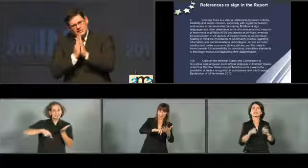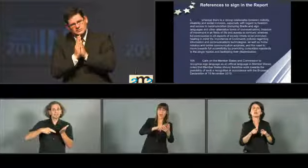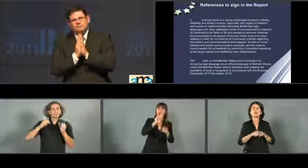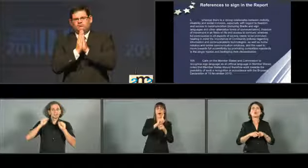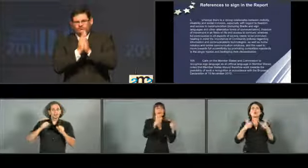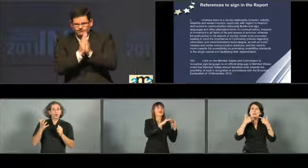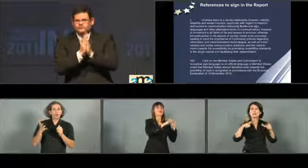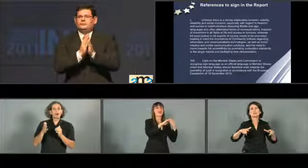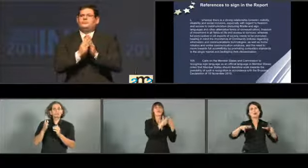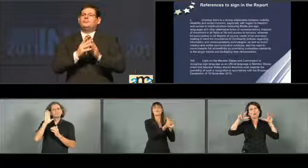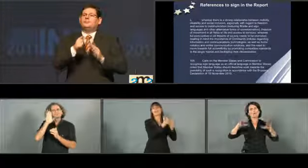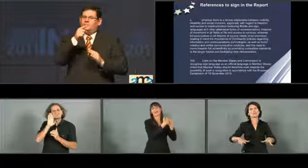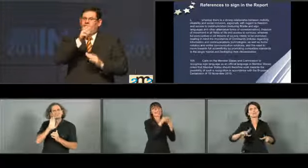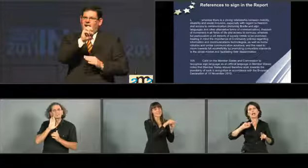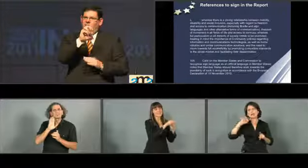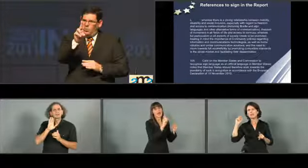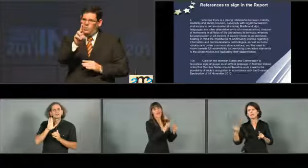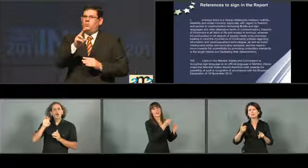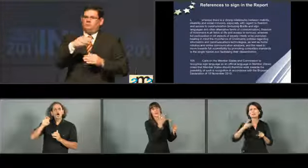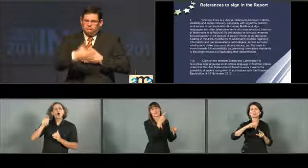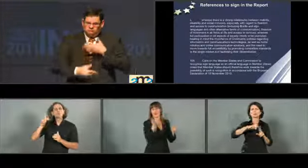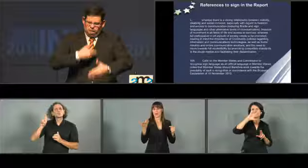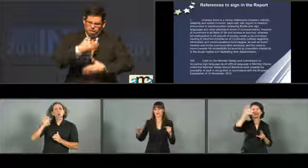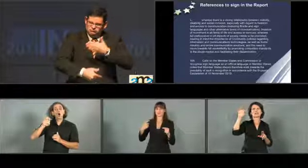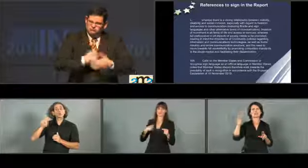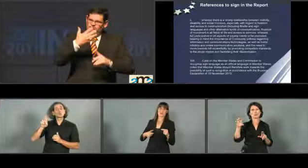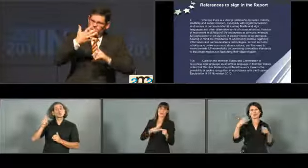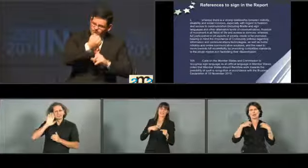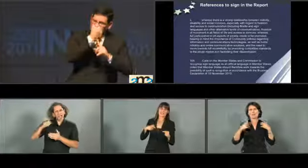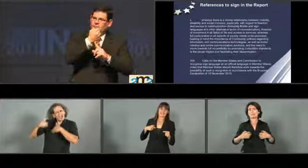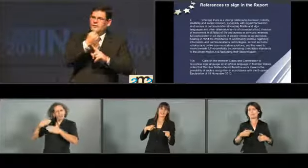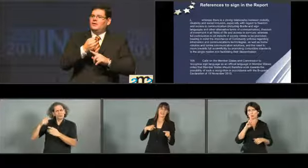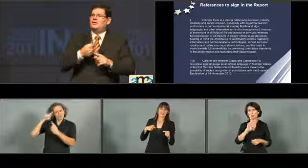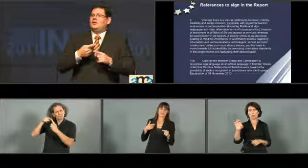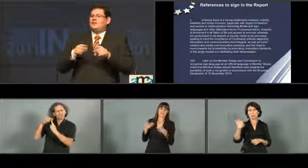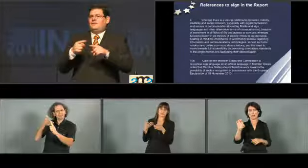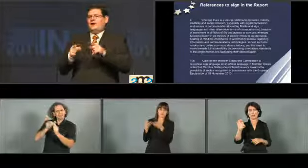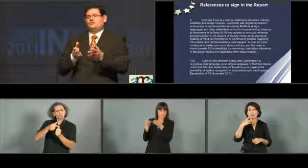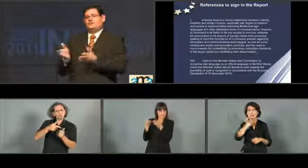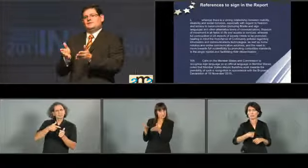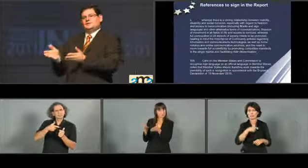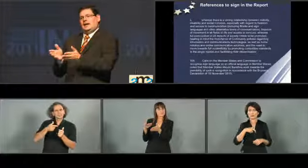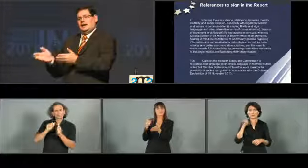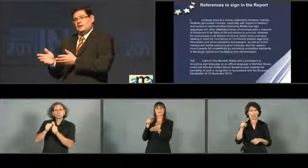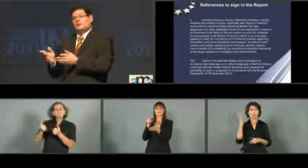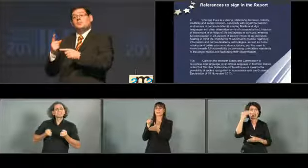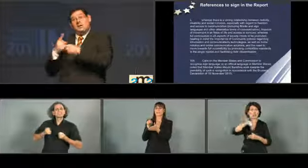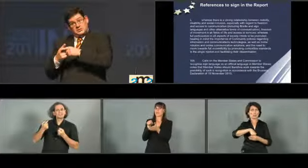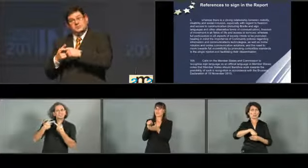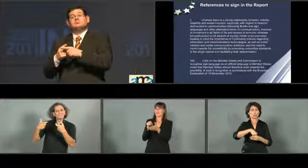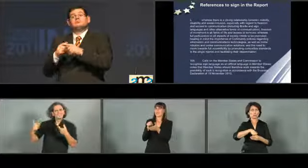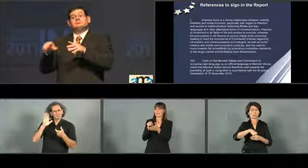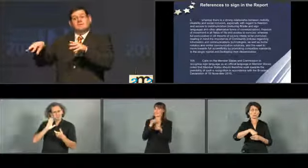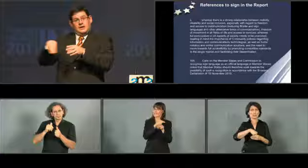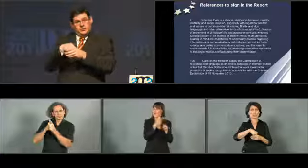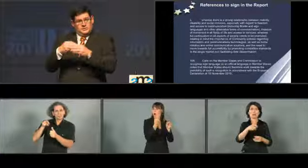La Suisse fait aussi partie de ces revendications et on demande vraiment à l'Union européenne